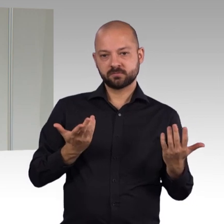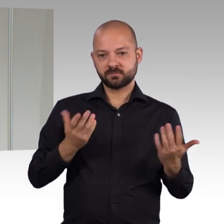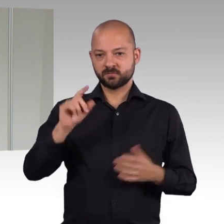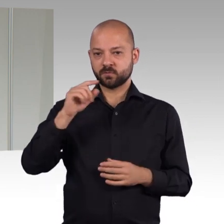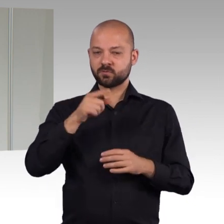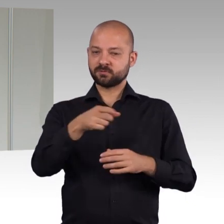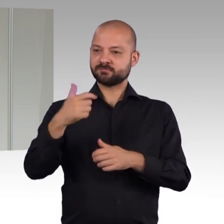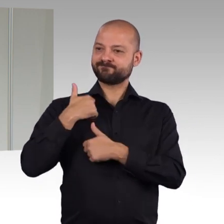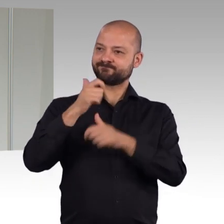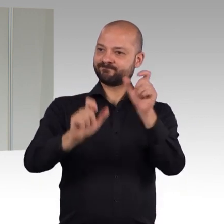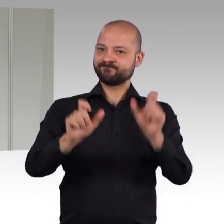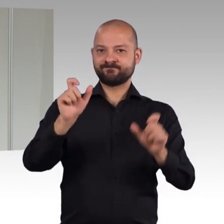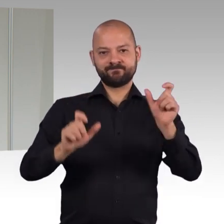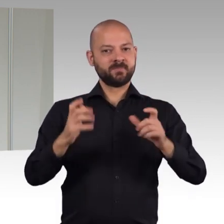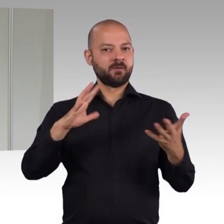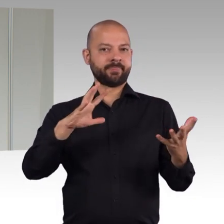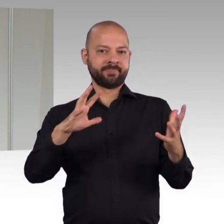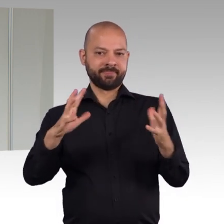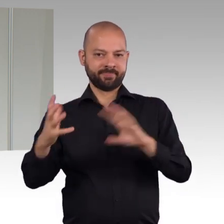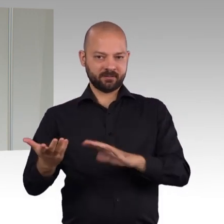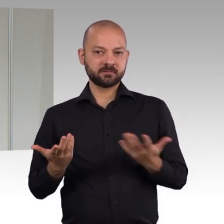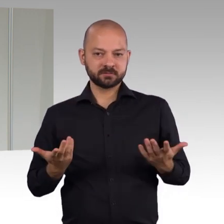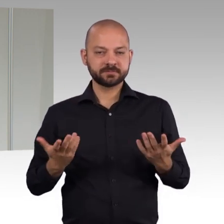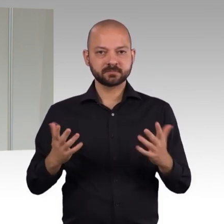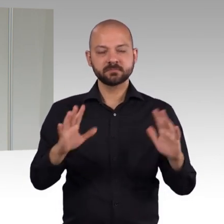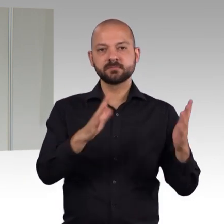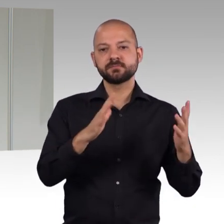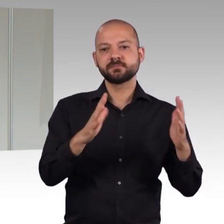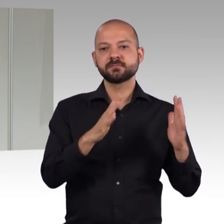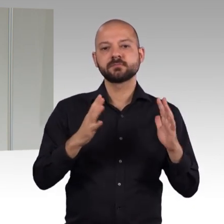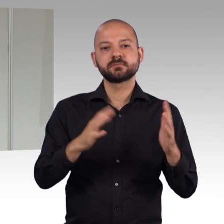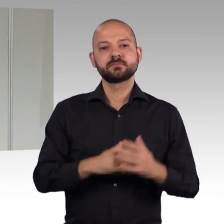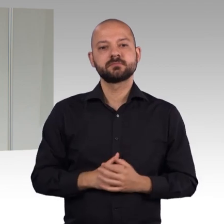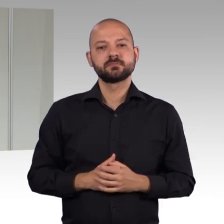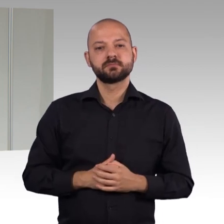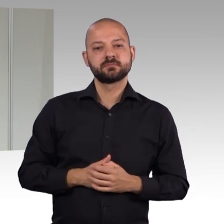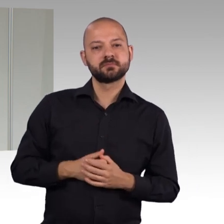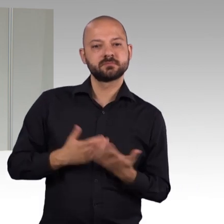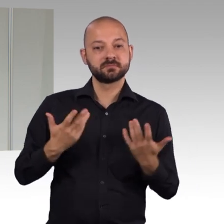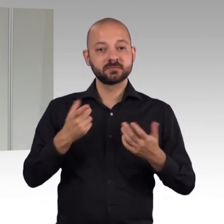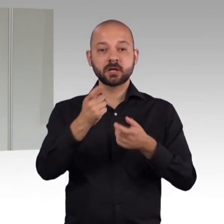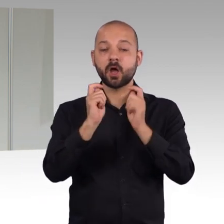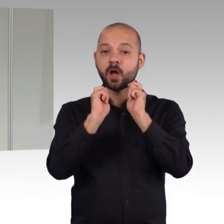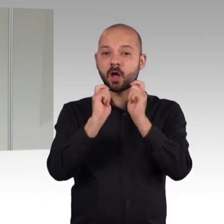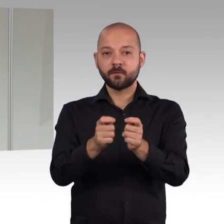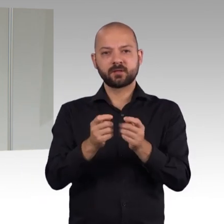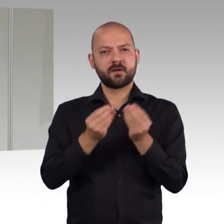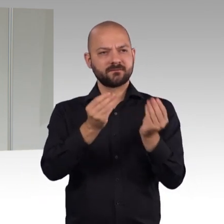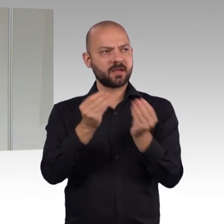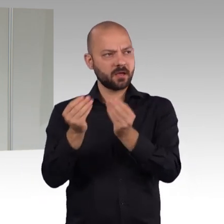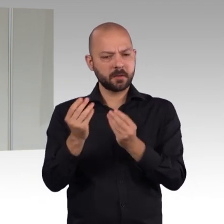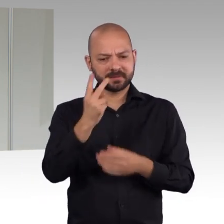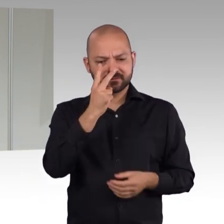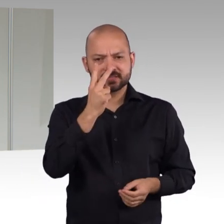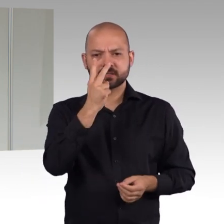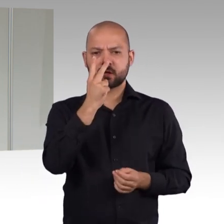Beratern. Das sicherheitspolitische Umfeld Europas ist angespannt wie seit 30 Jahren nicht. Und was macht